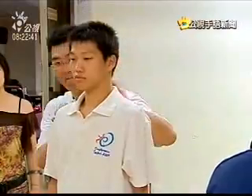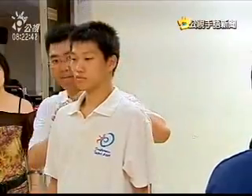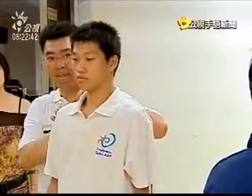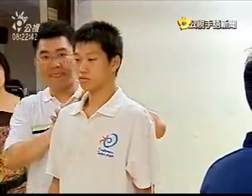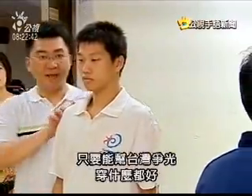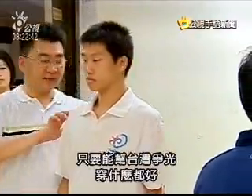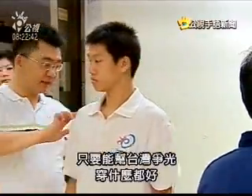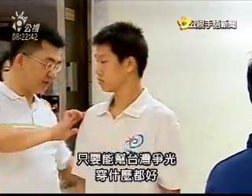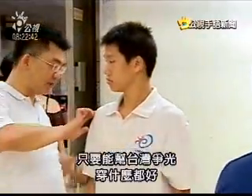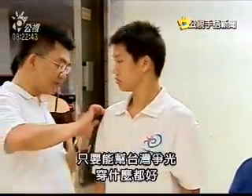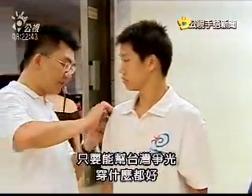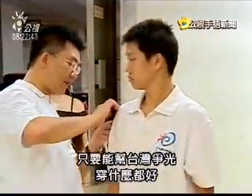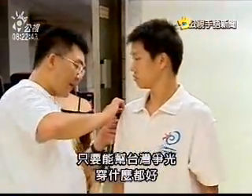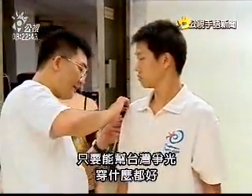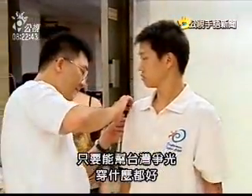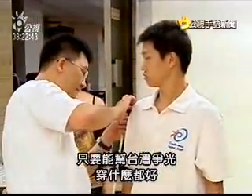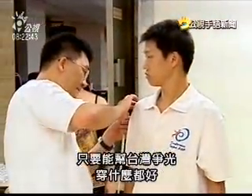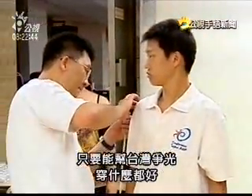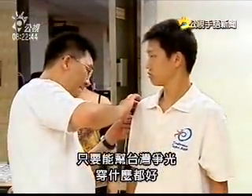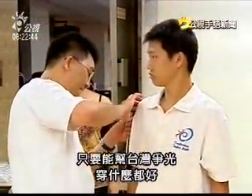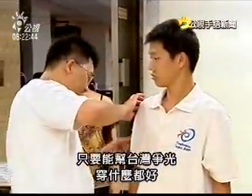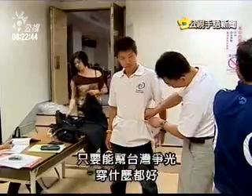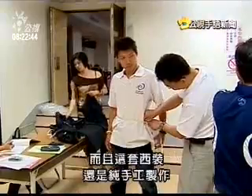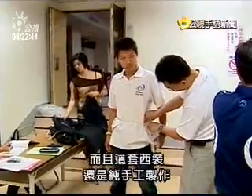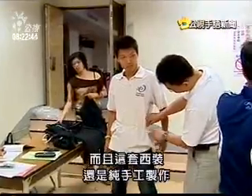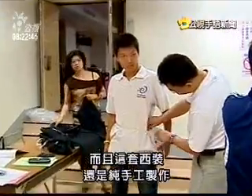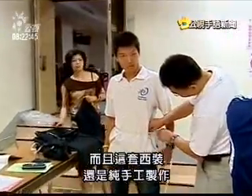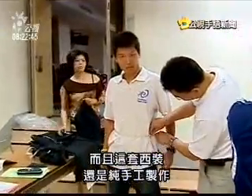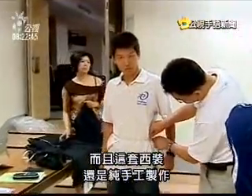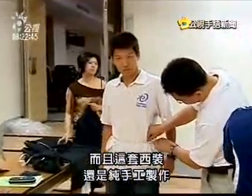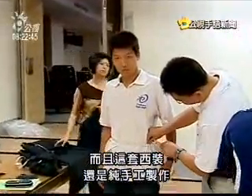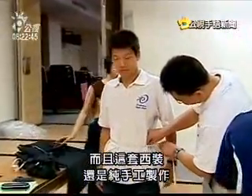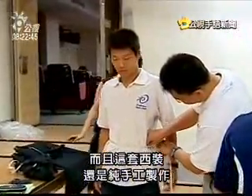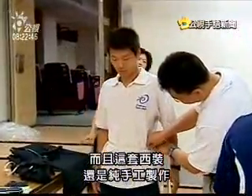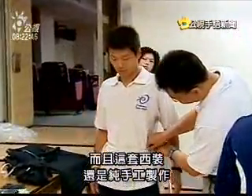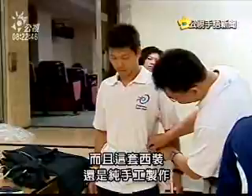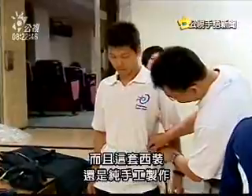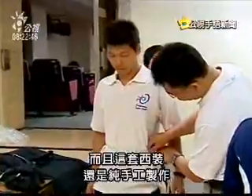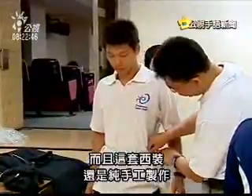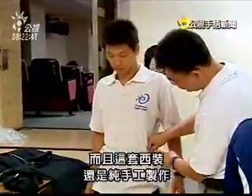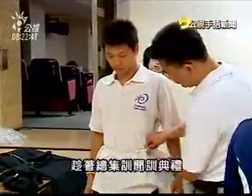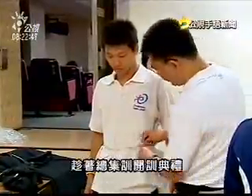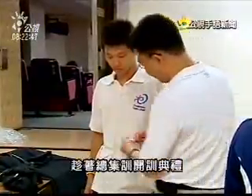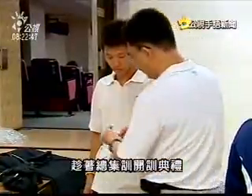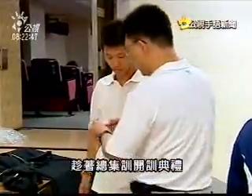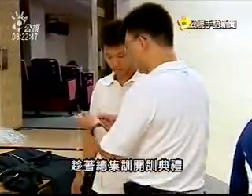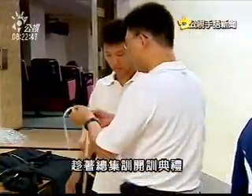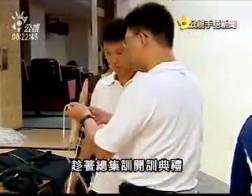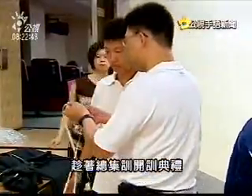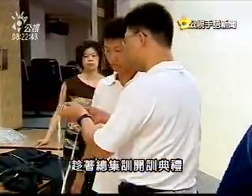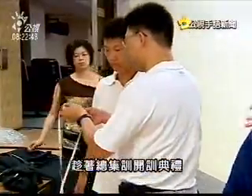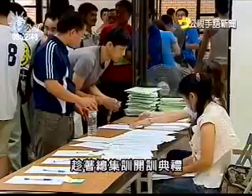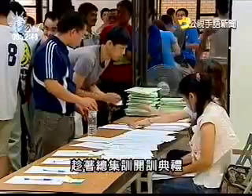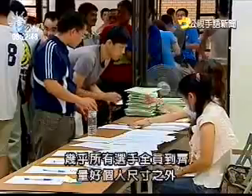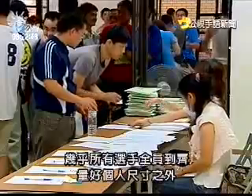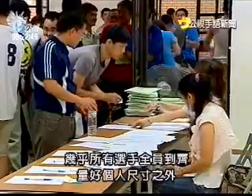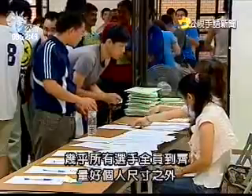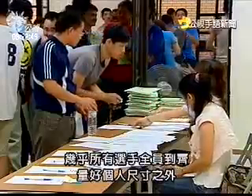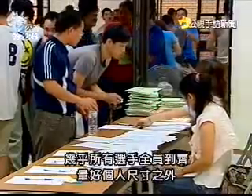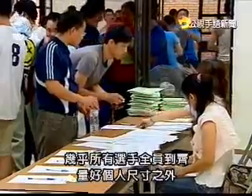只要能帮台湾争光，穿什么都好。而且这套西装还是纯手工制作，趁着总集训开训典礼几乎所有选手